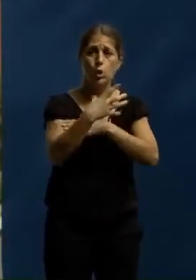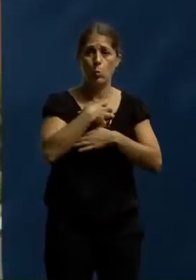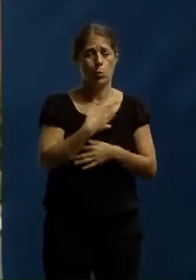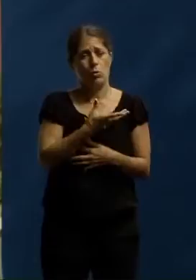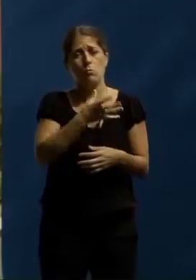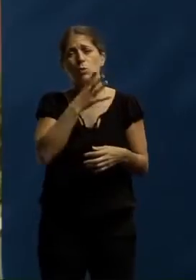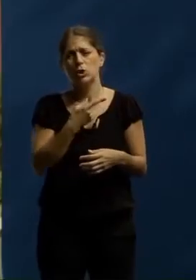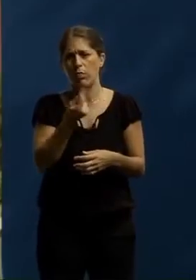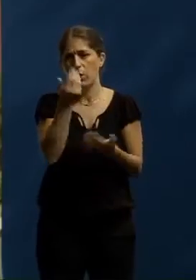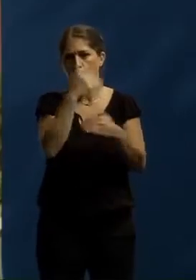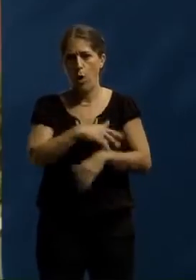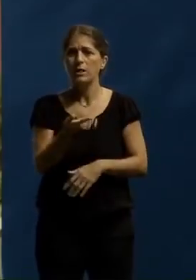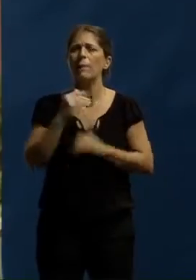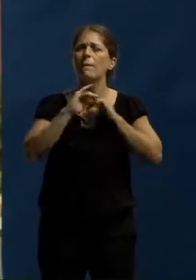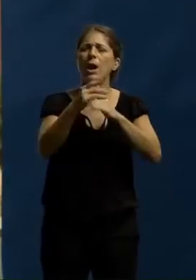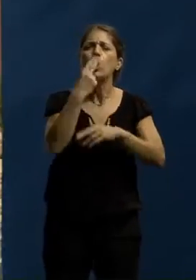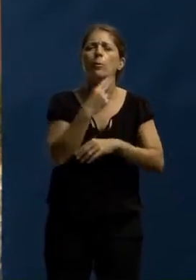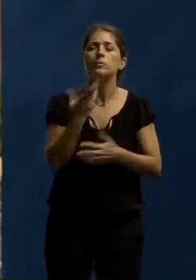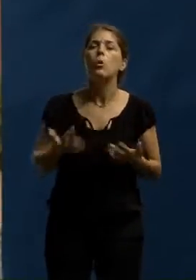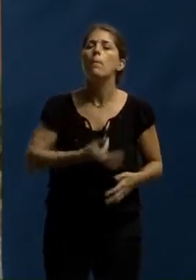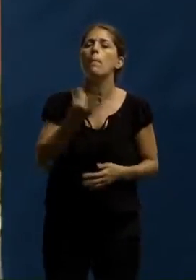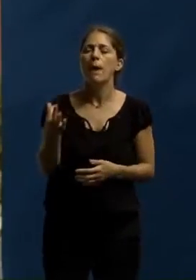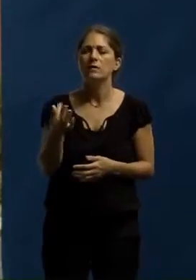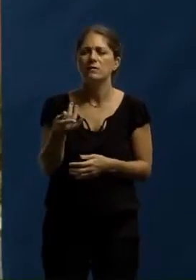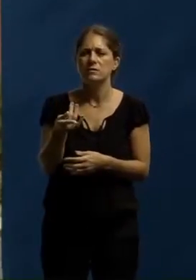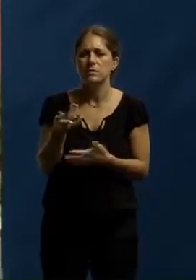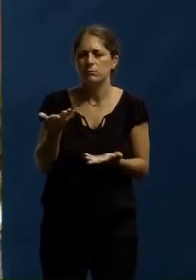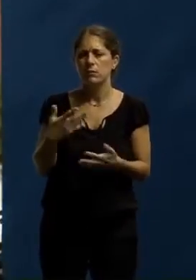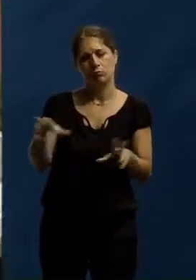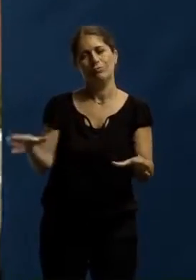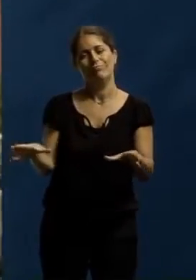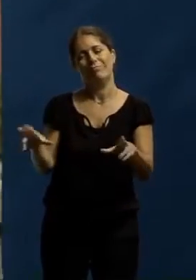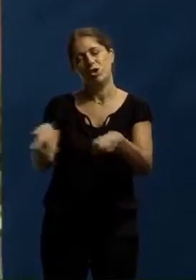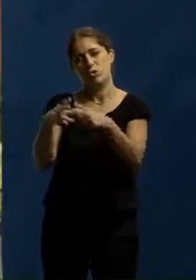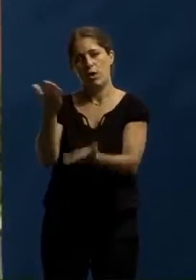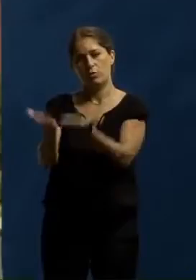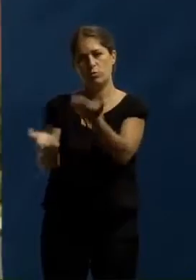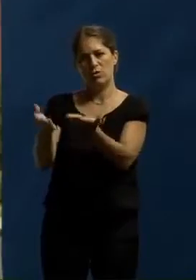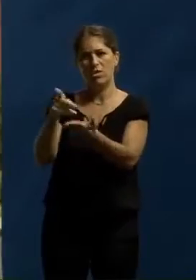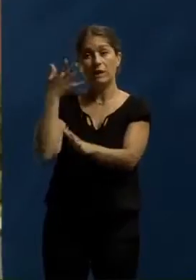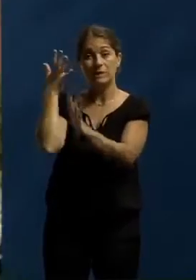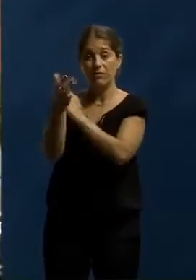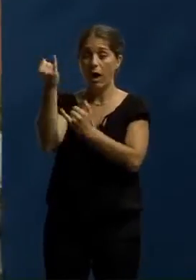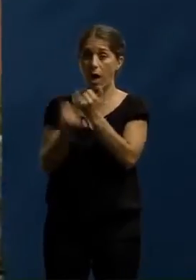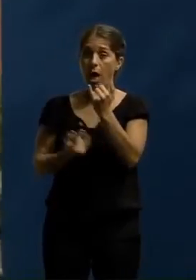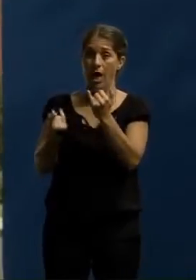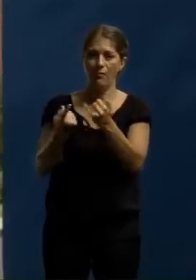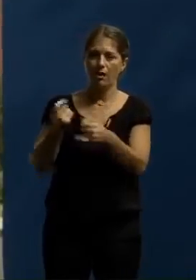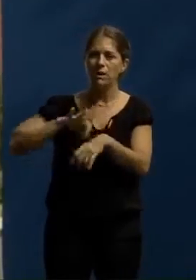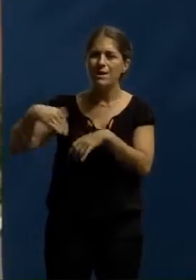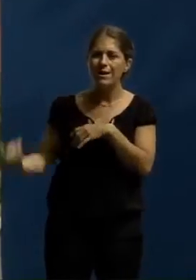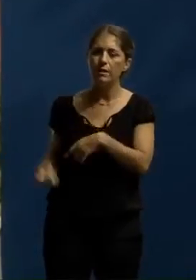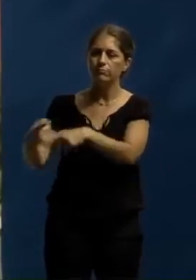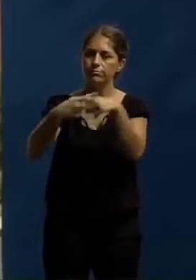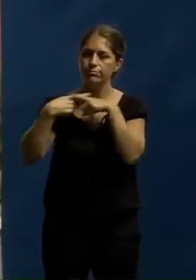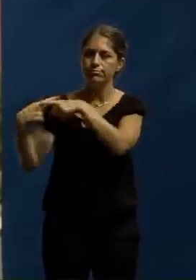da democracia, o noso compromiso coa xustiza social. E a xustiza social para nós é a redistribución da renta e da riqueza. Sí, a